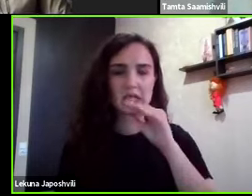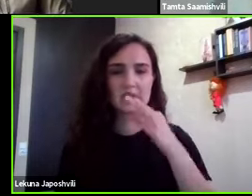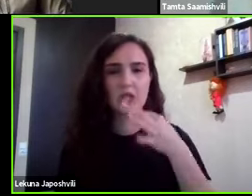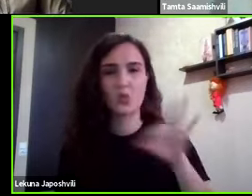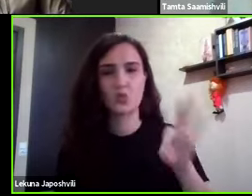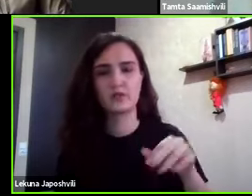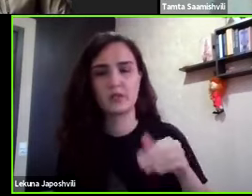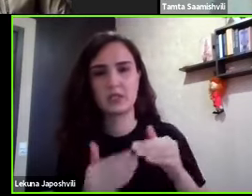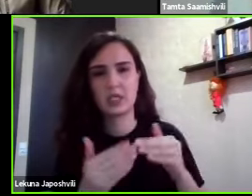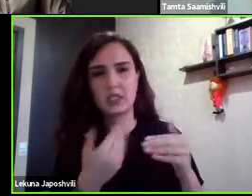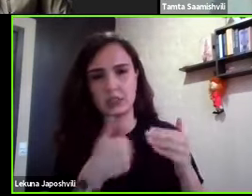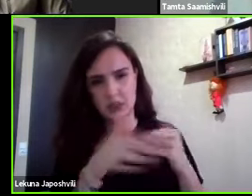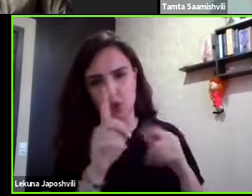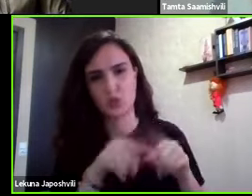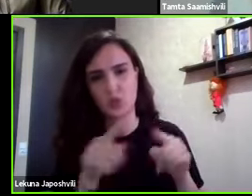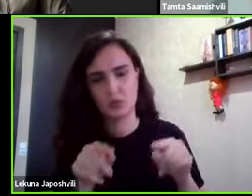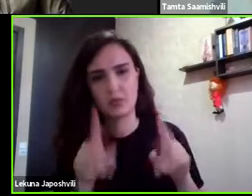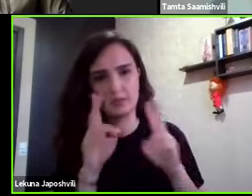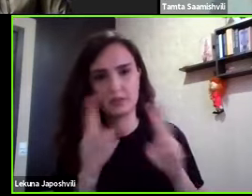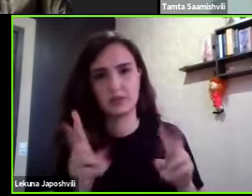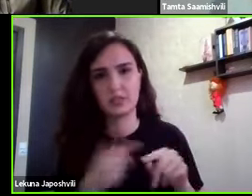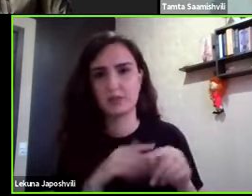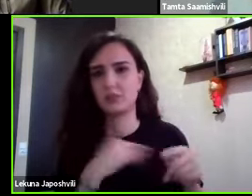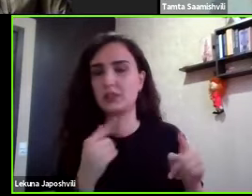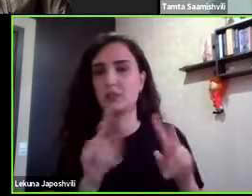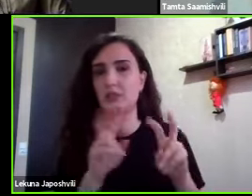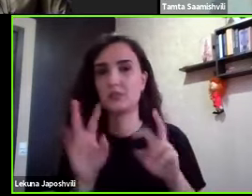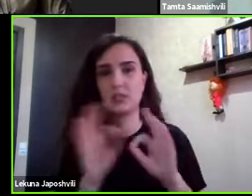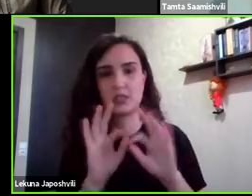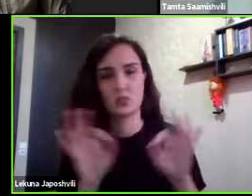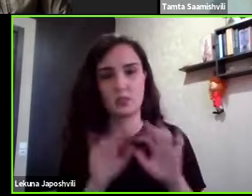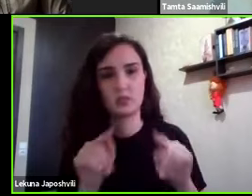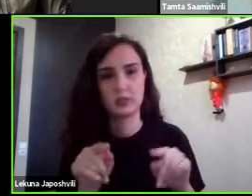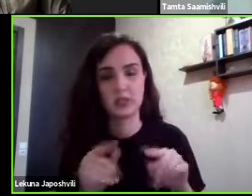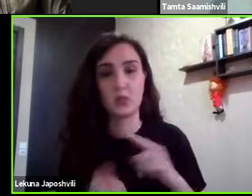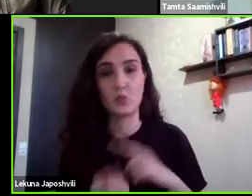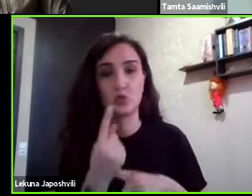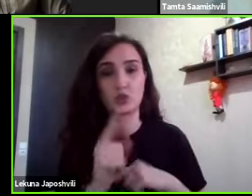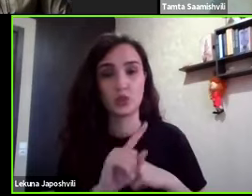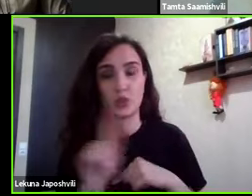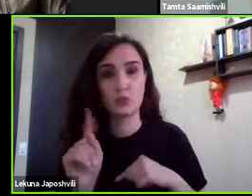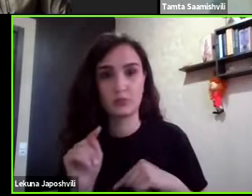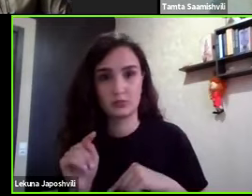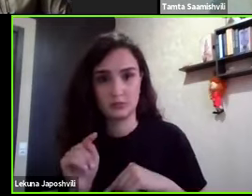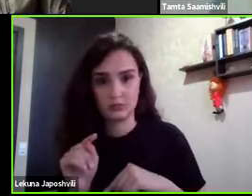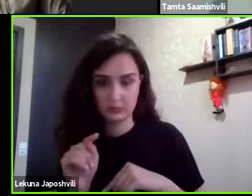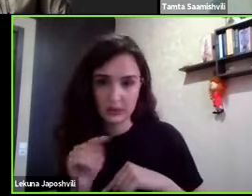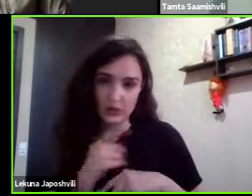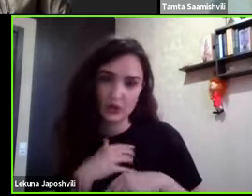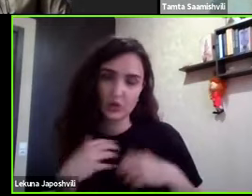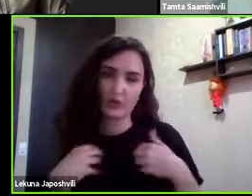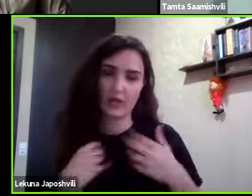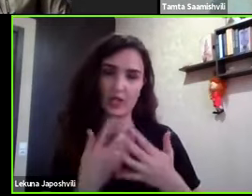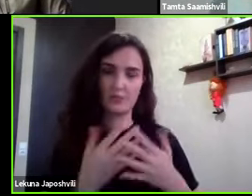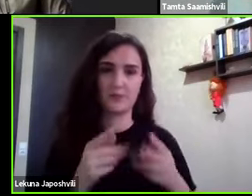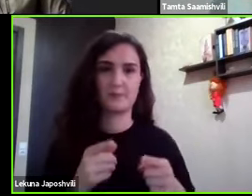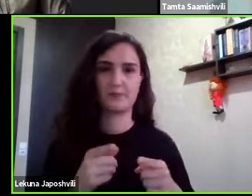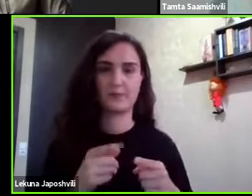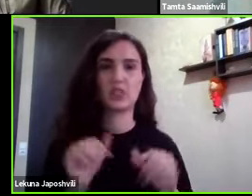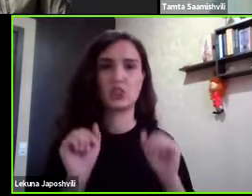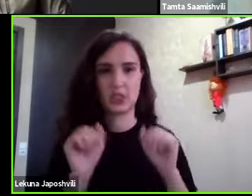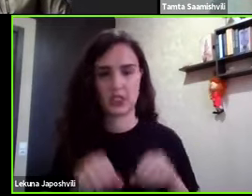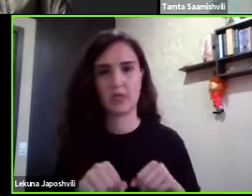სახლიდან, ზოგმა არ ვიცი, მოკლედ აღარ მიდი ამ თემაზე საუბარი. აღმოჩნდა, რომ ცხოველებს